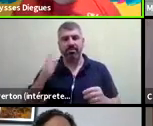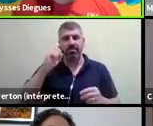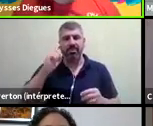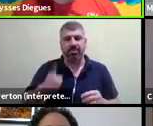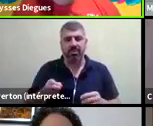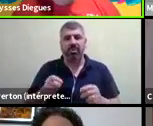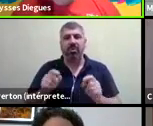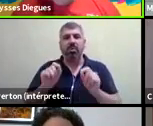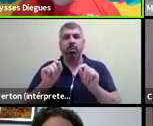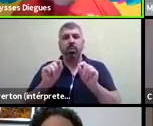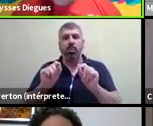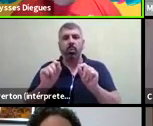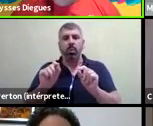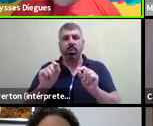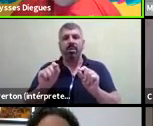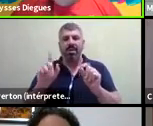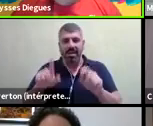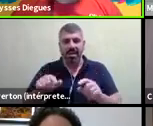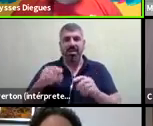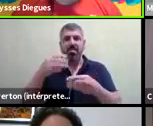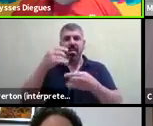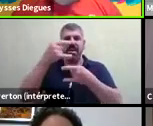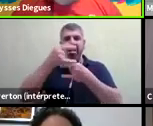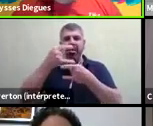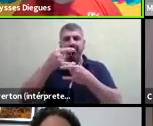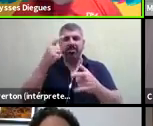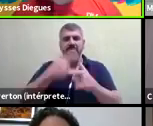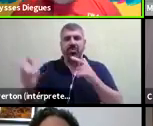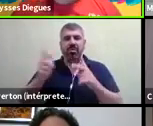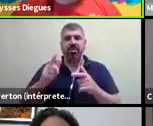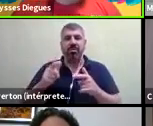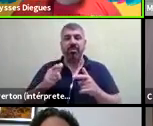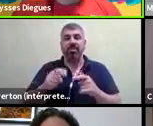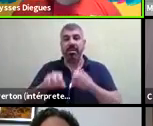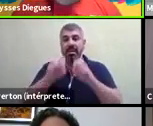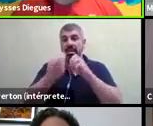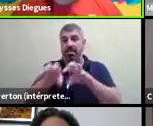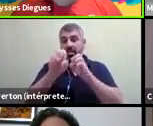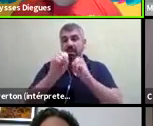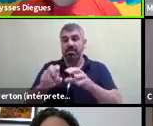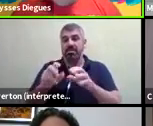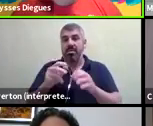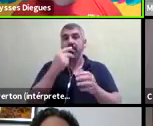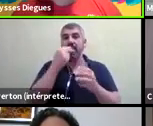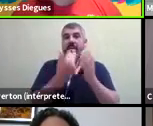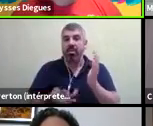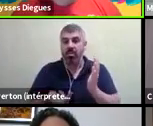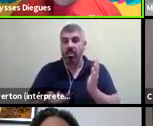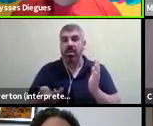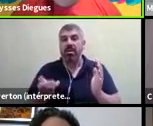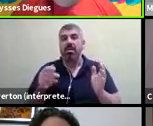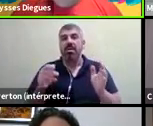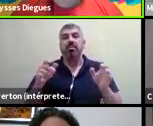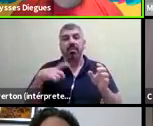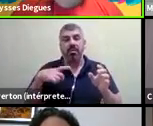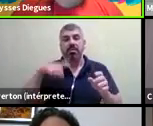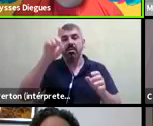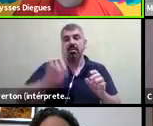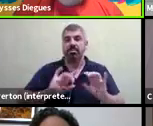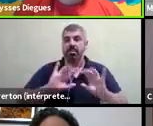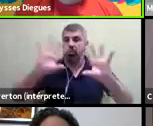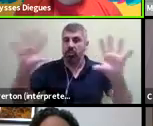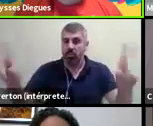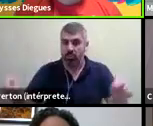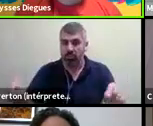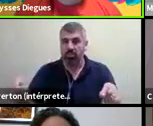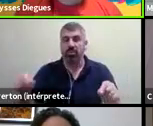estamos realizando a live de hoje com o tema Educação Bimultilingüe, um direito para todos? Discussão da proposta